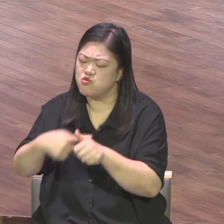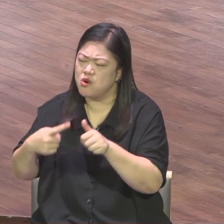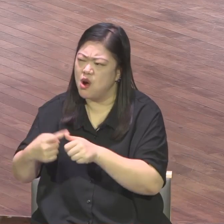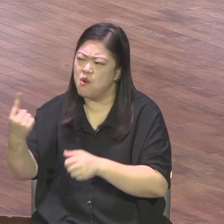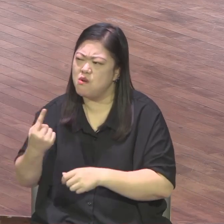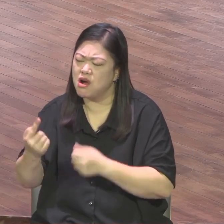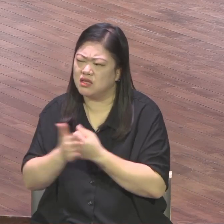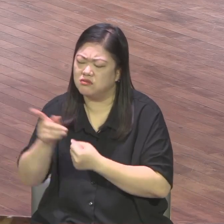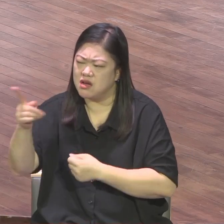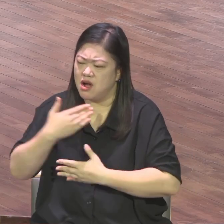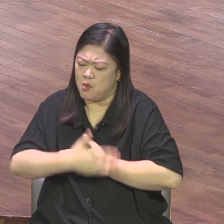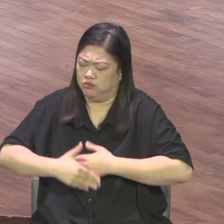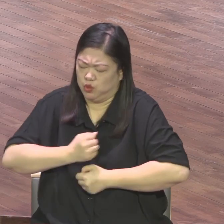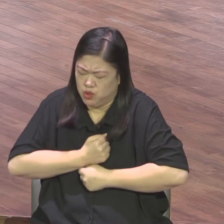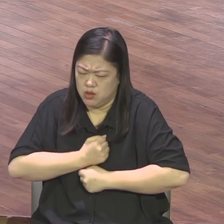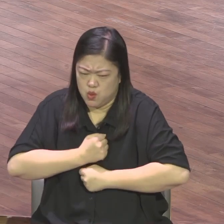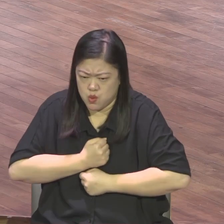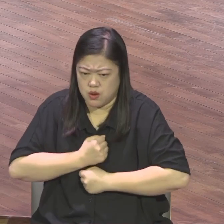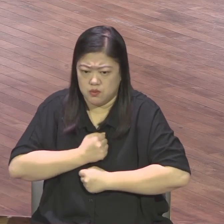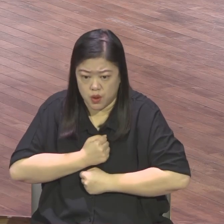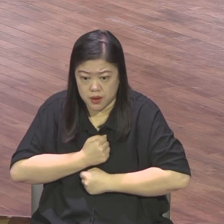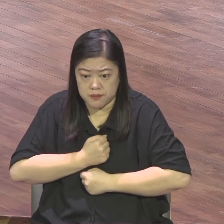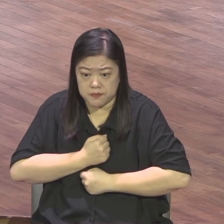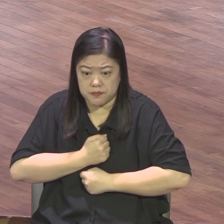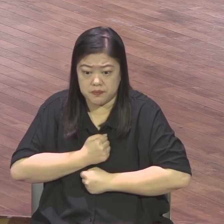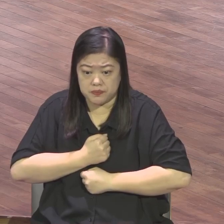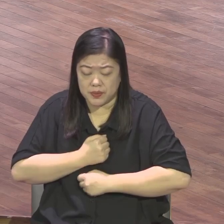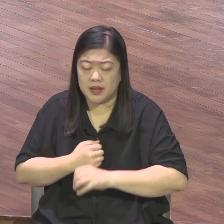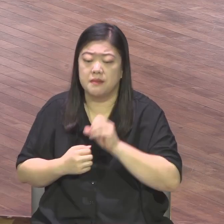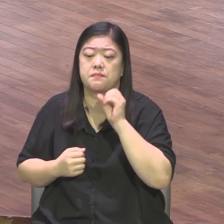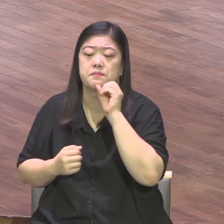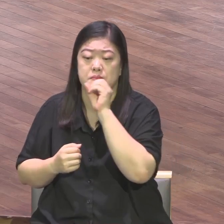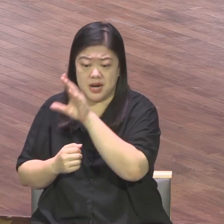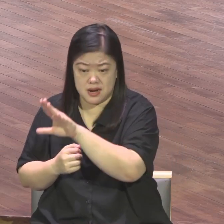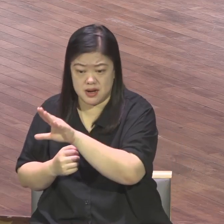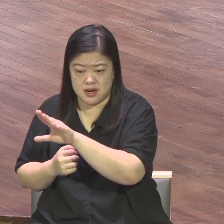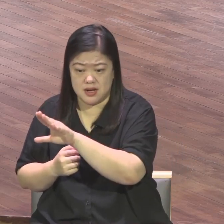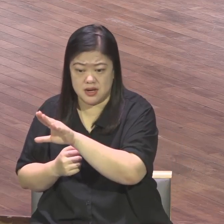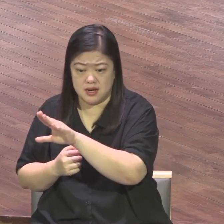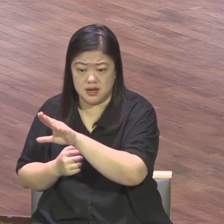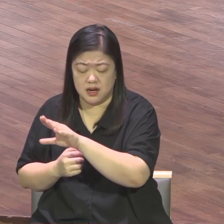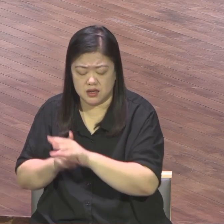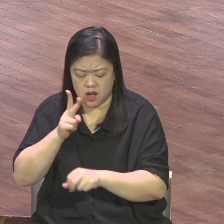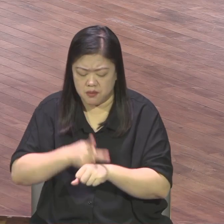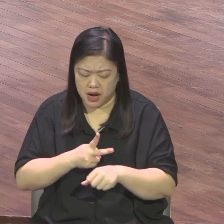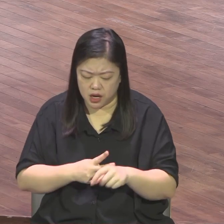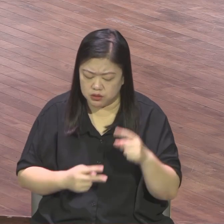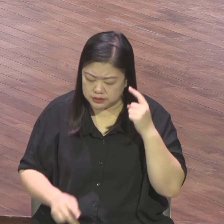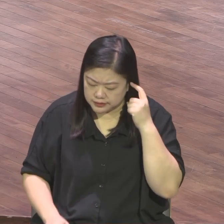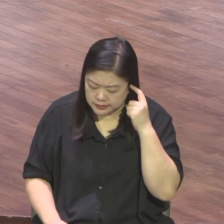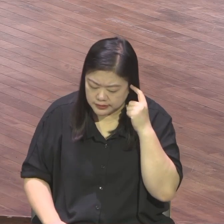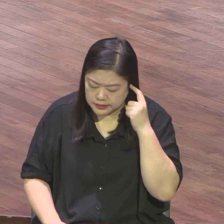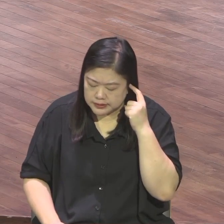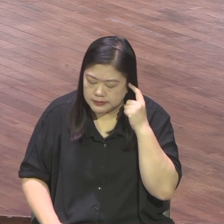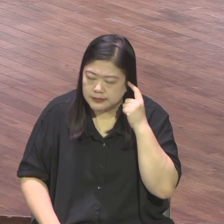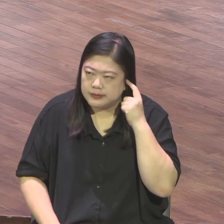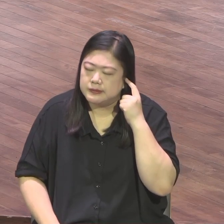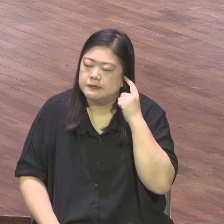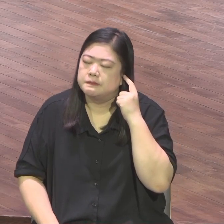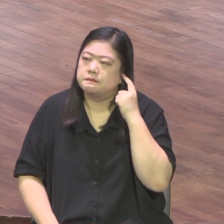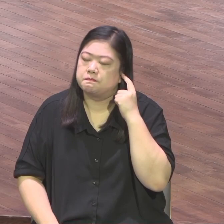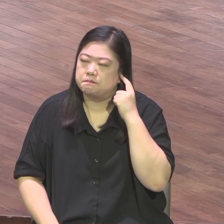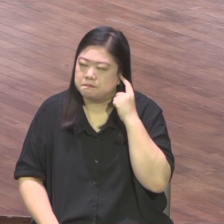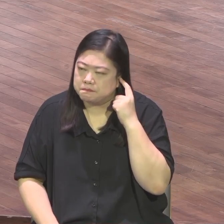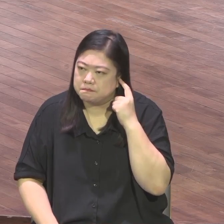이걸 듣고 천부장에게 전한 거예요. 이때부터 로마 시민권자였던 바울은 로마 군대를